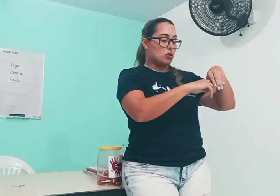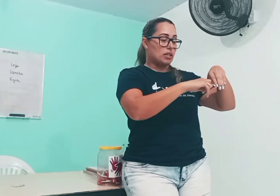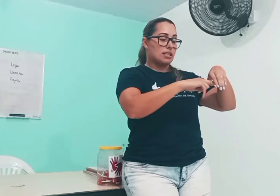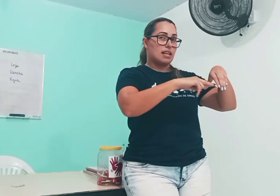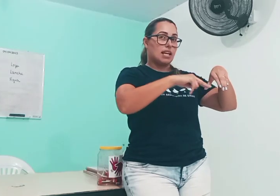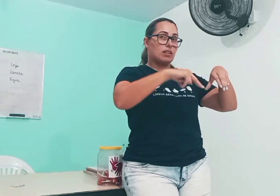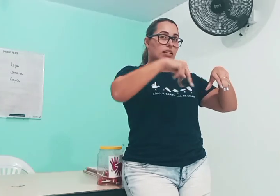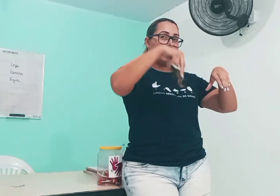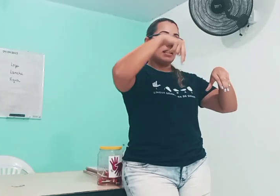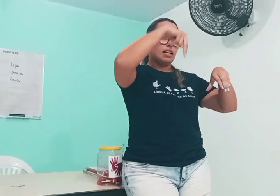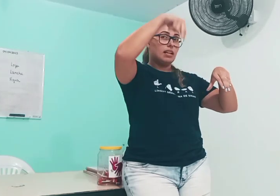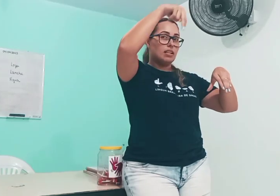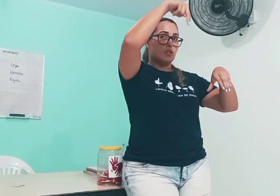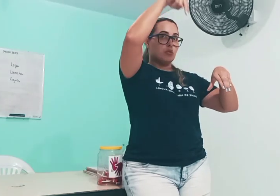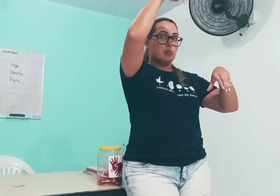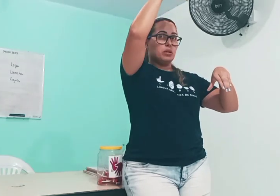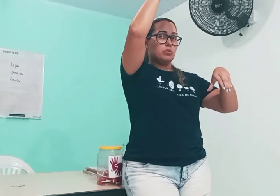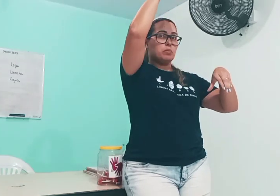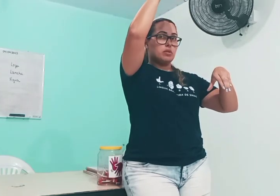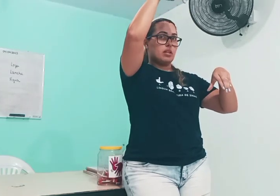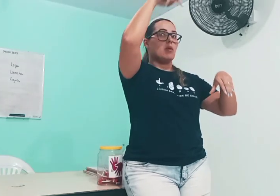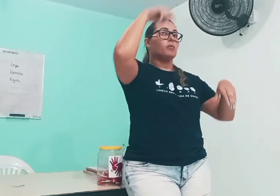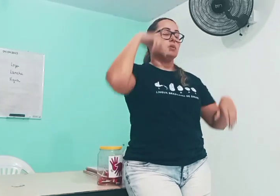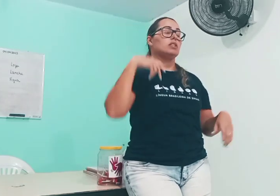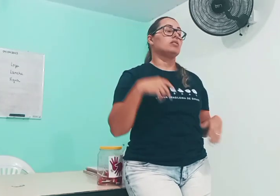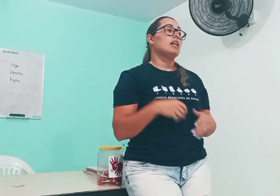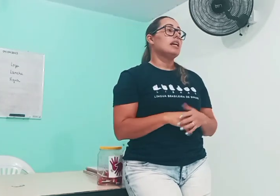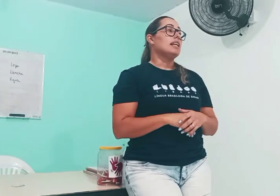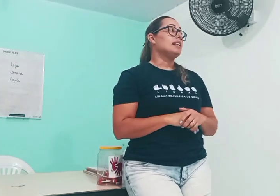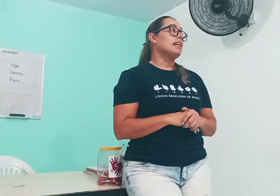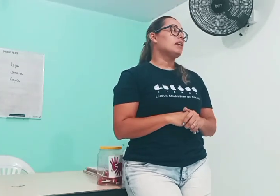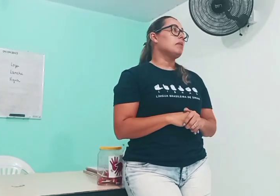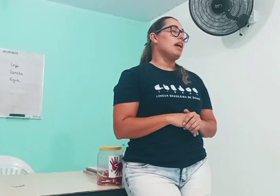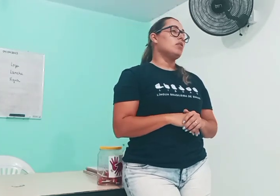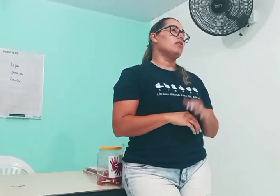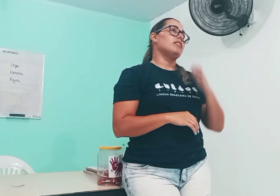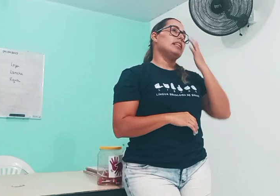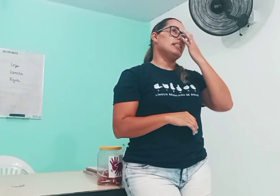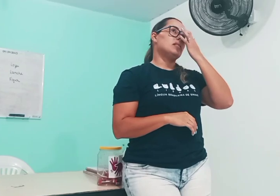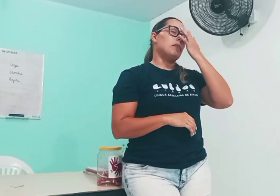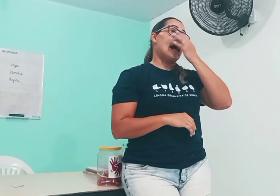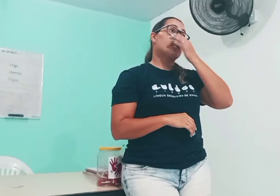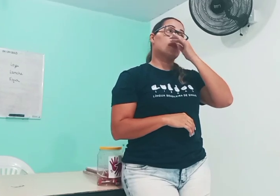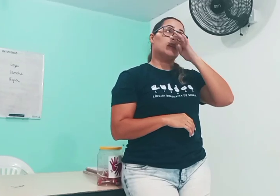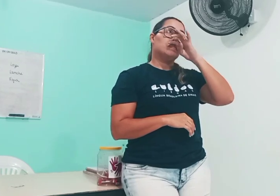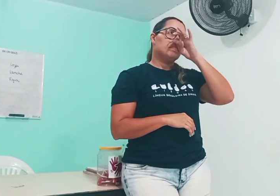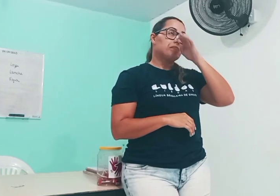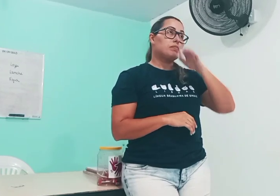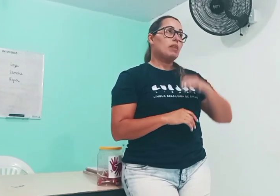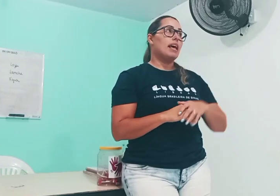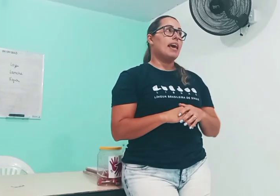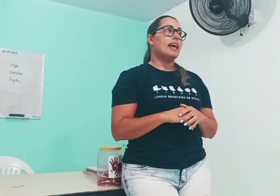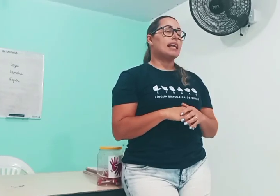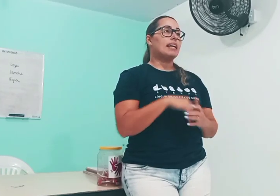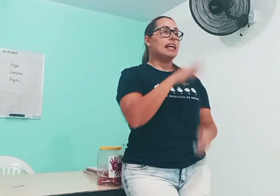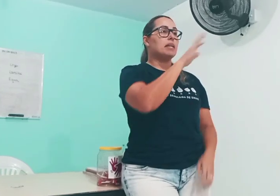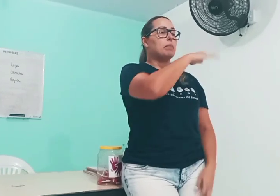A pessoinha saindo aqui, né, e subindo para o céu. Isso. E tem também o Feliz Páscoa, daquele